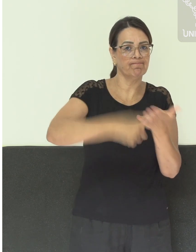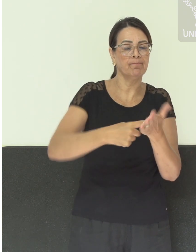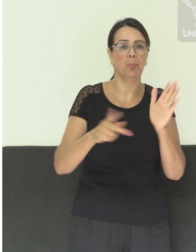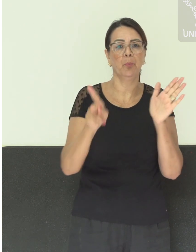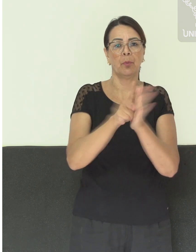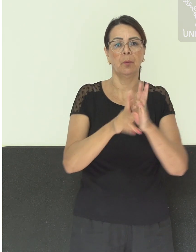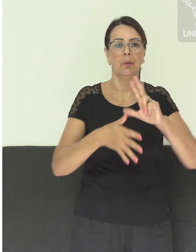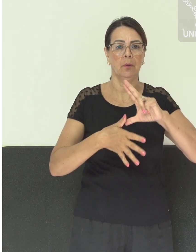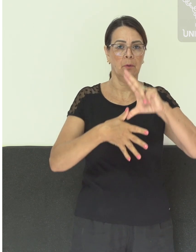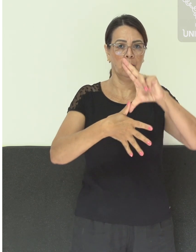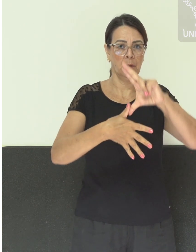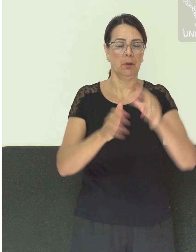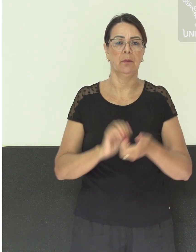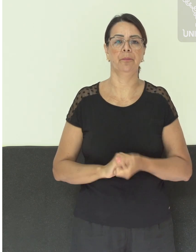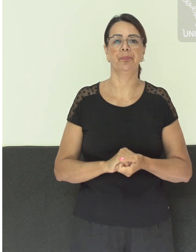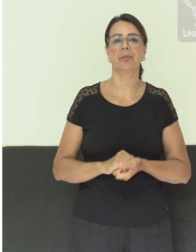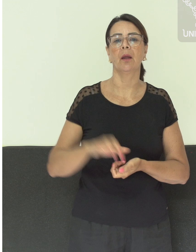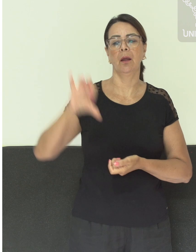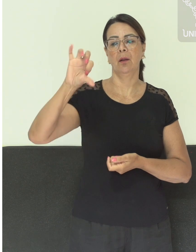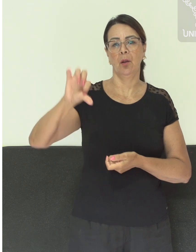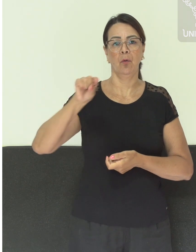UNILA. 9.4.